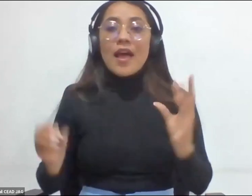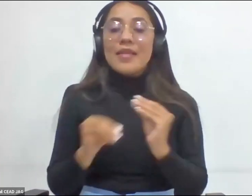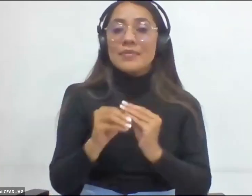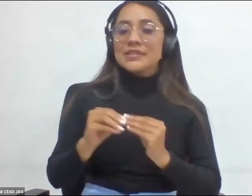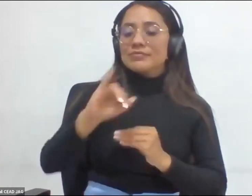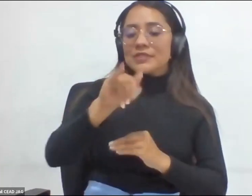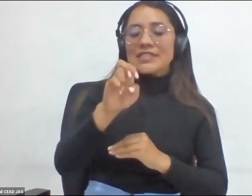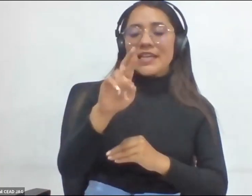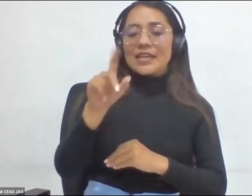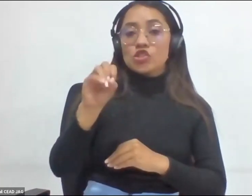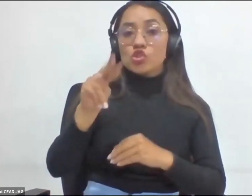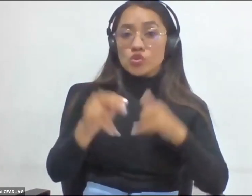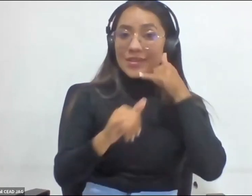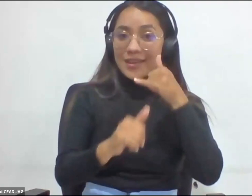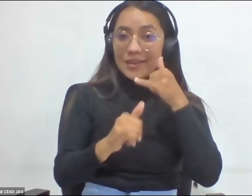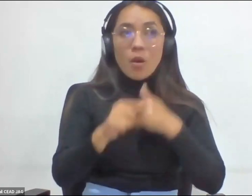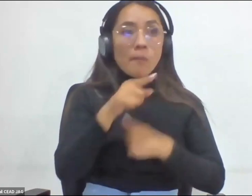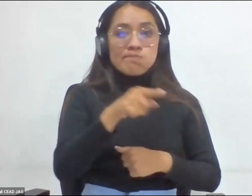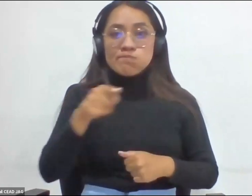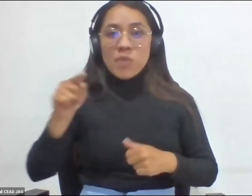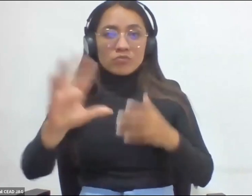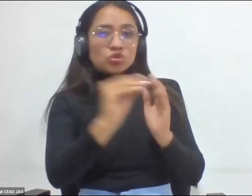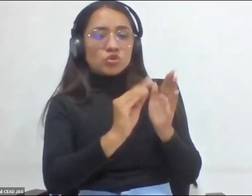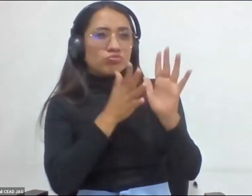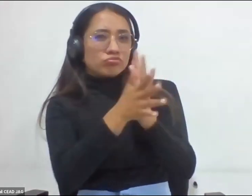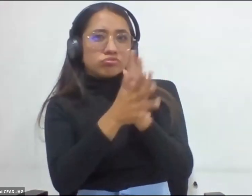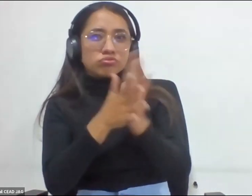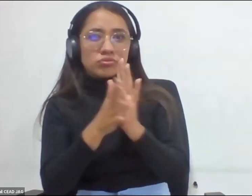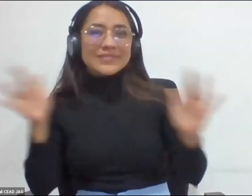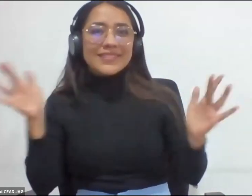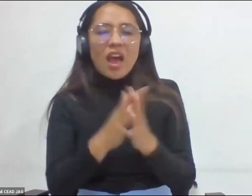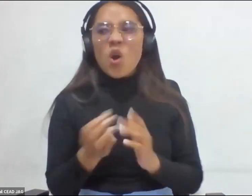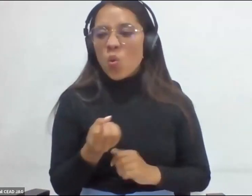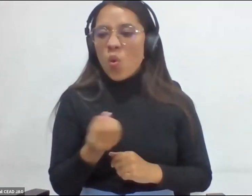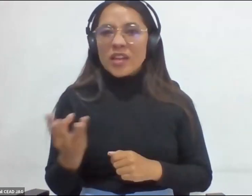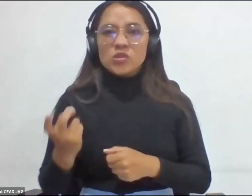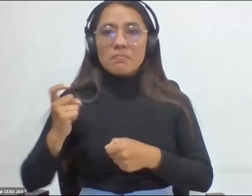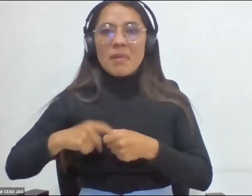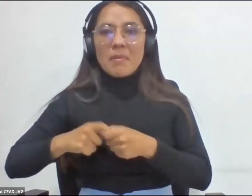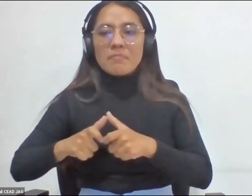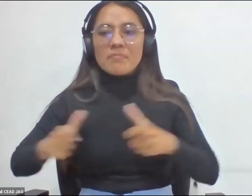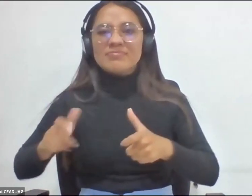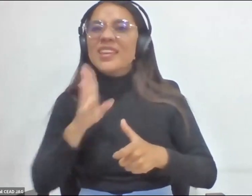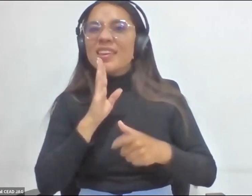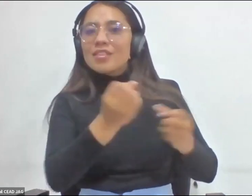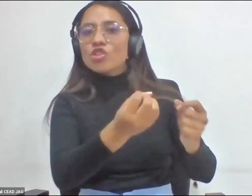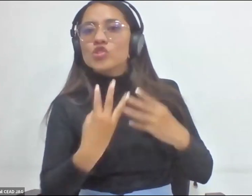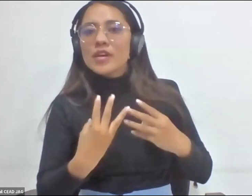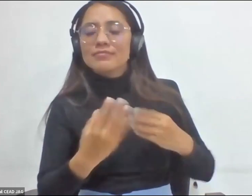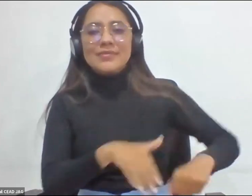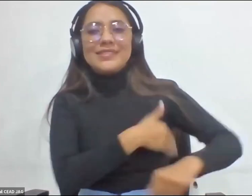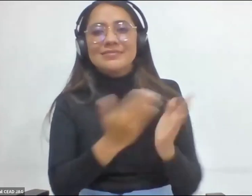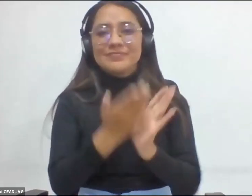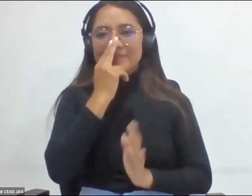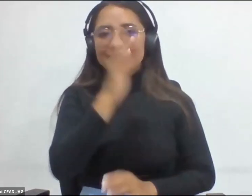basto que va también de acuerdo a a los cupos que nos entrega directamente el Ministerio de Educación nacional